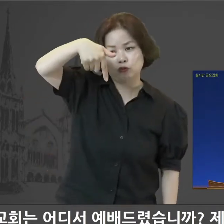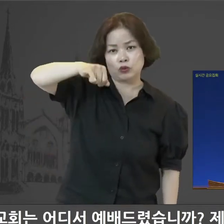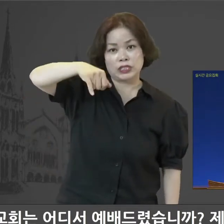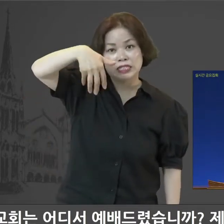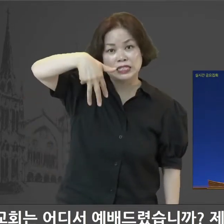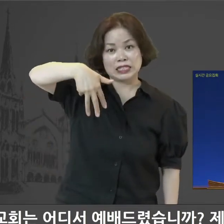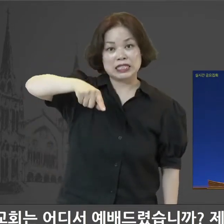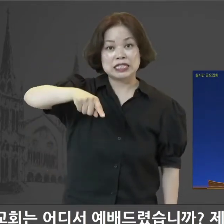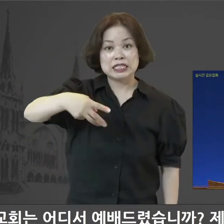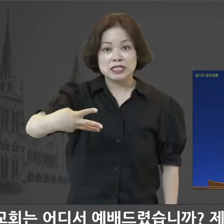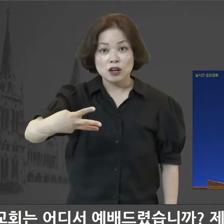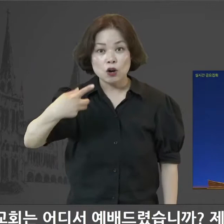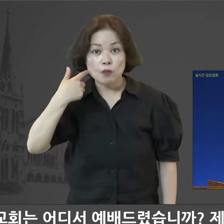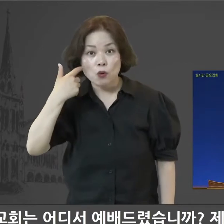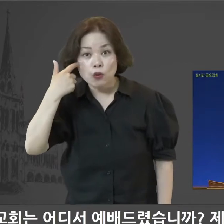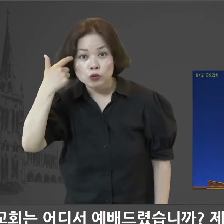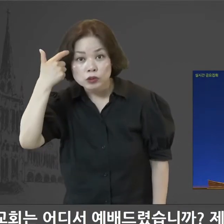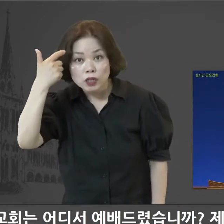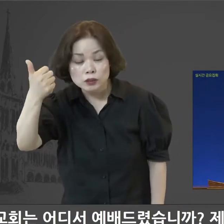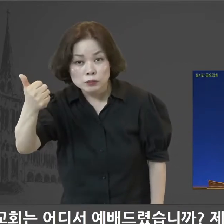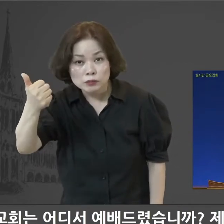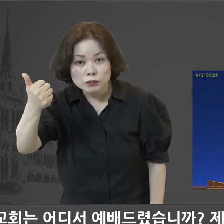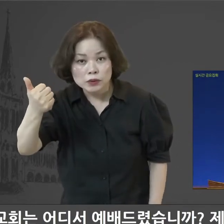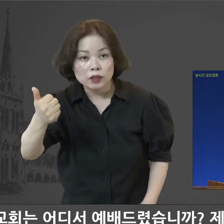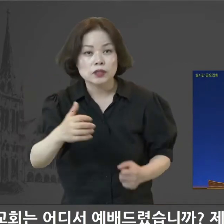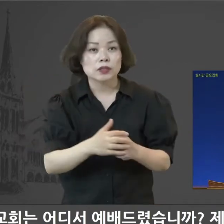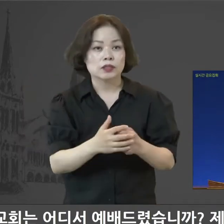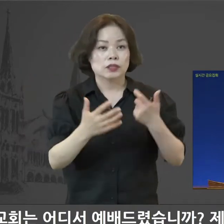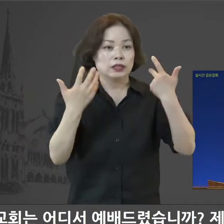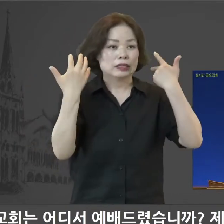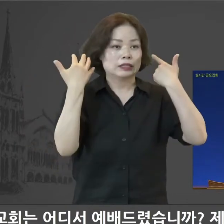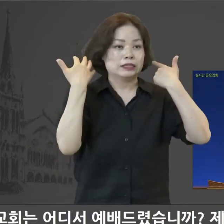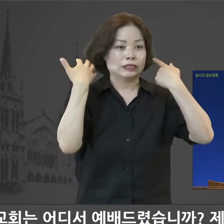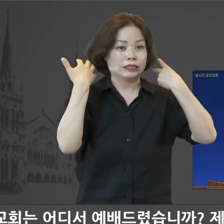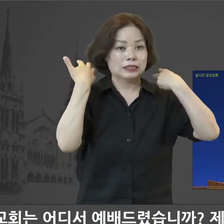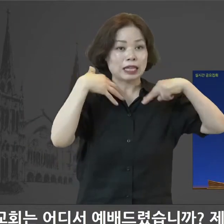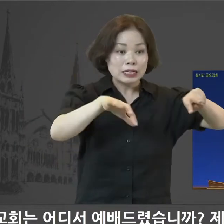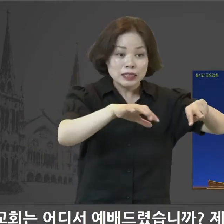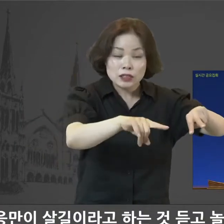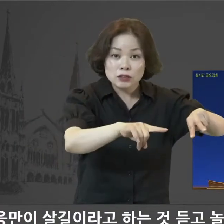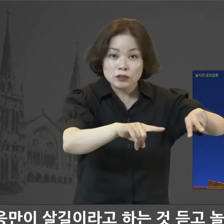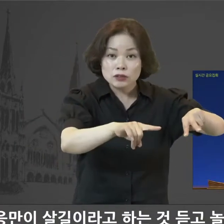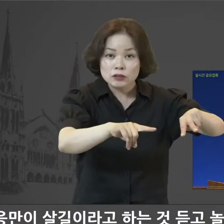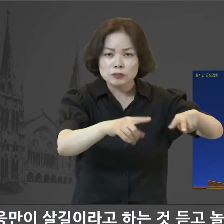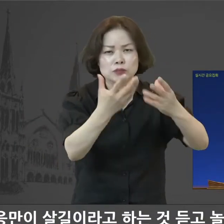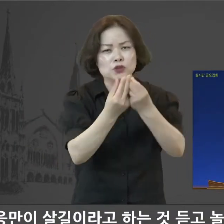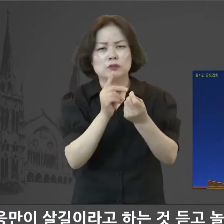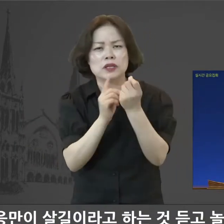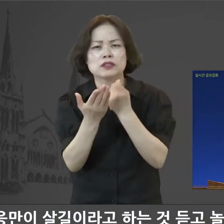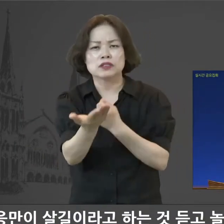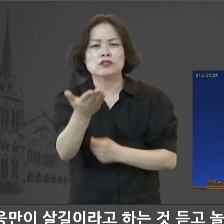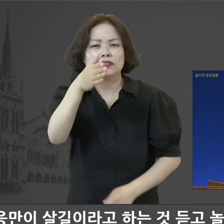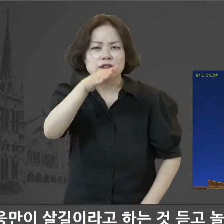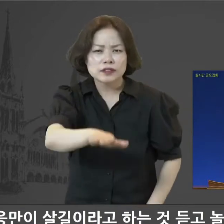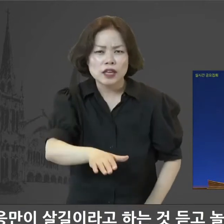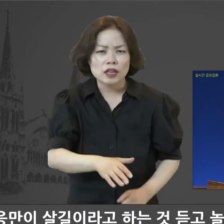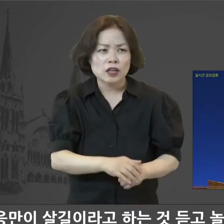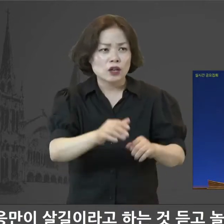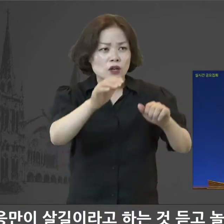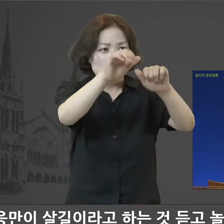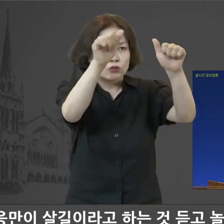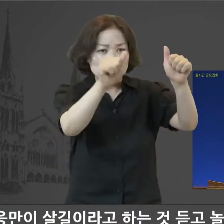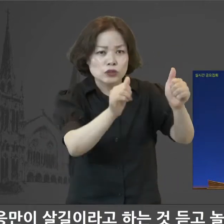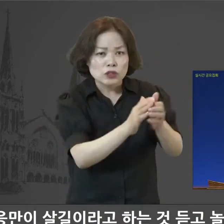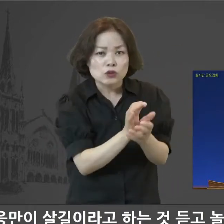순교나 다니엘 비유를 자꾸 드시더라고요. 그럼 다니엘은 어디서 예배를 드려요? 지금 우상 숭배하는